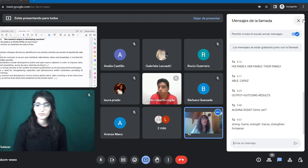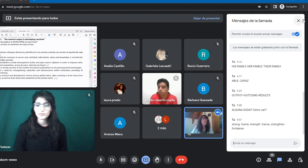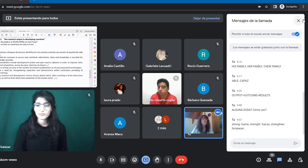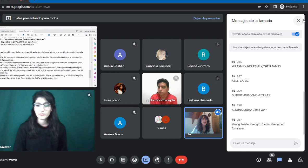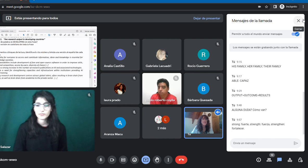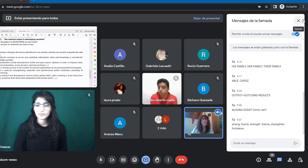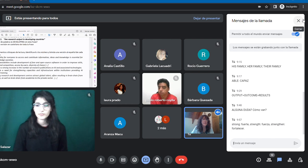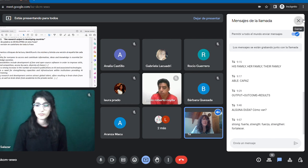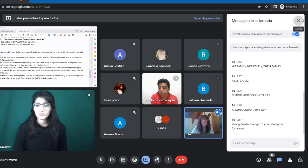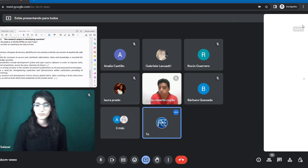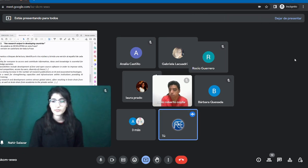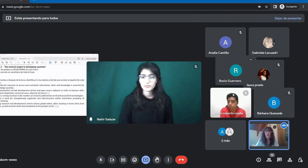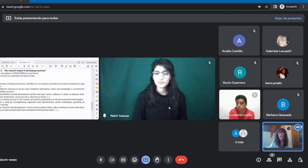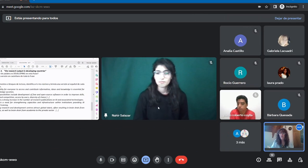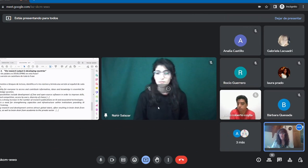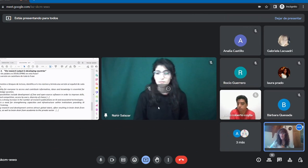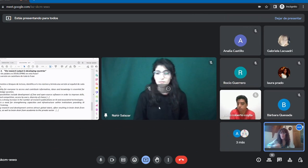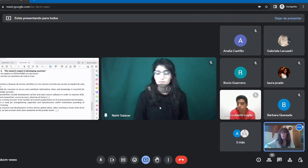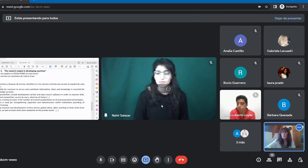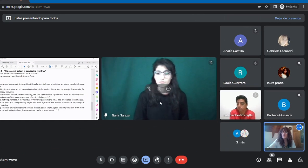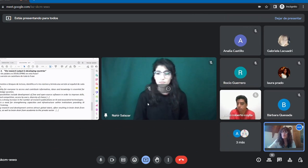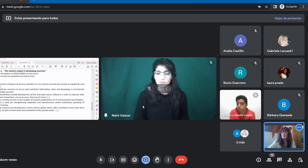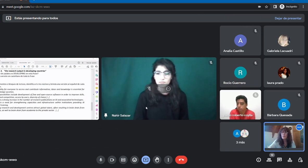Ahí lo puse en el chat.